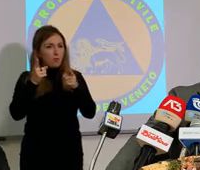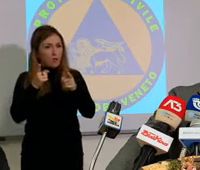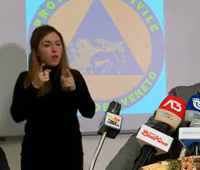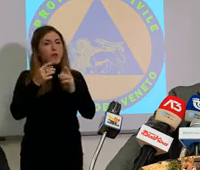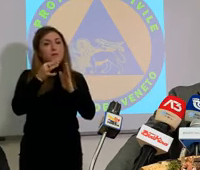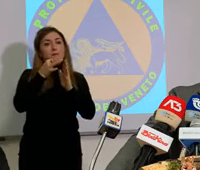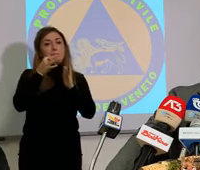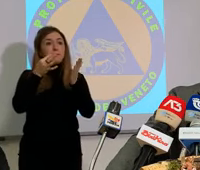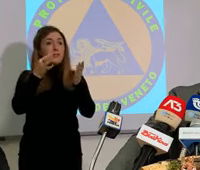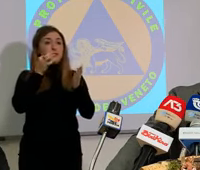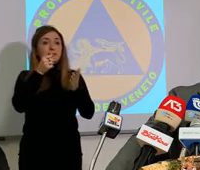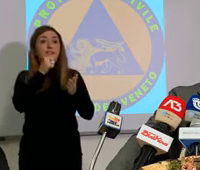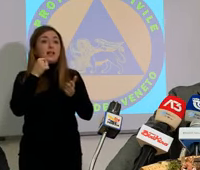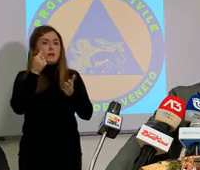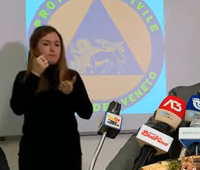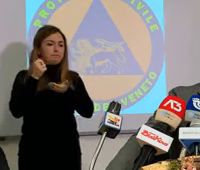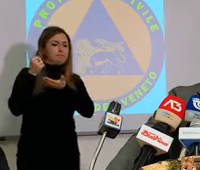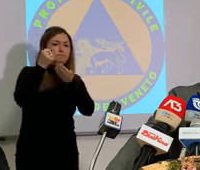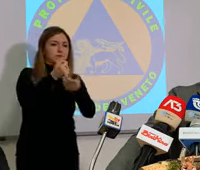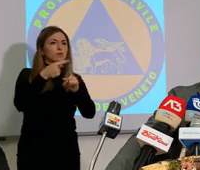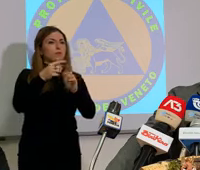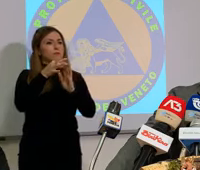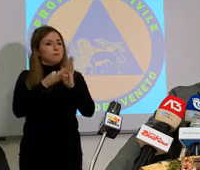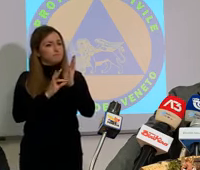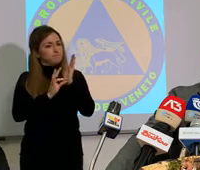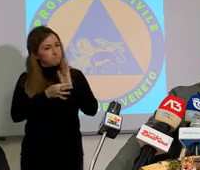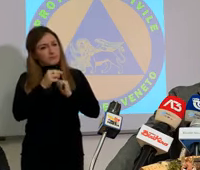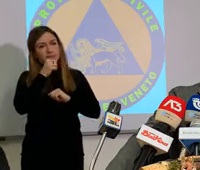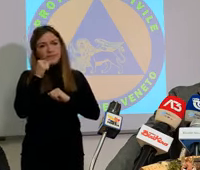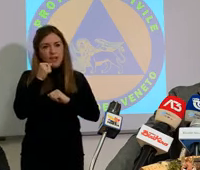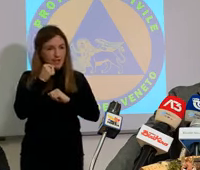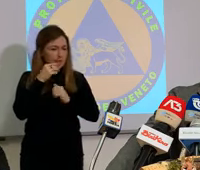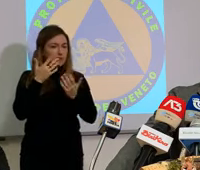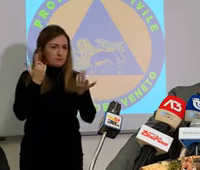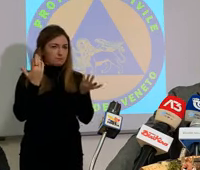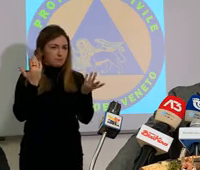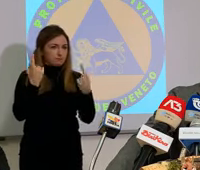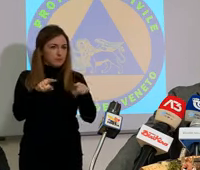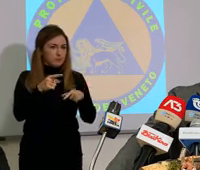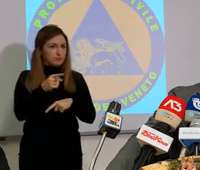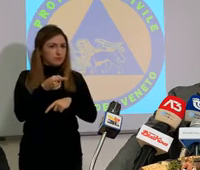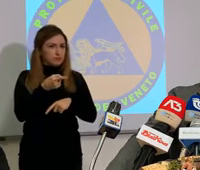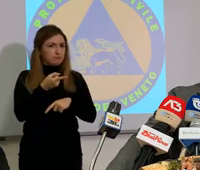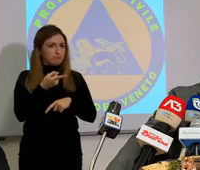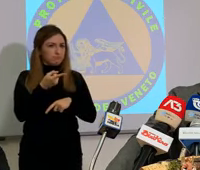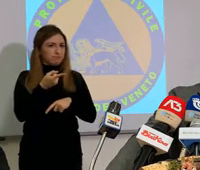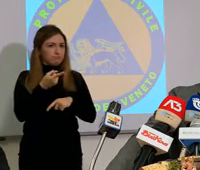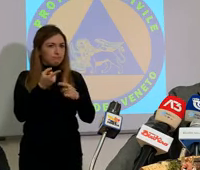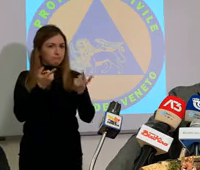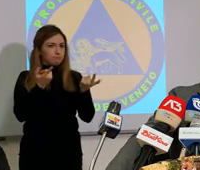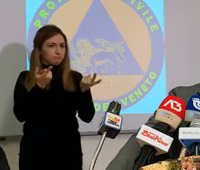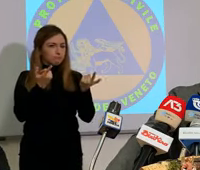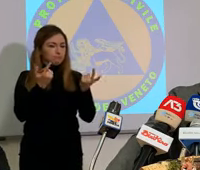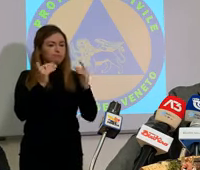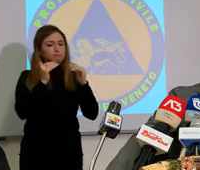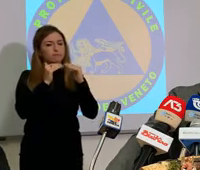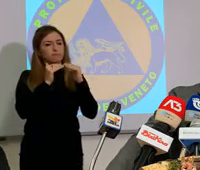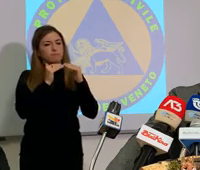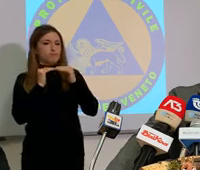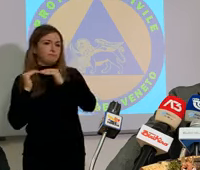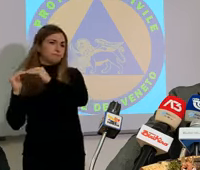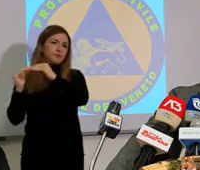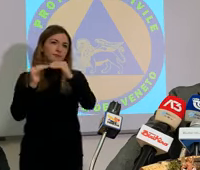misure siano da adottare insomma è abbastanza stato un minimo con un unico comune minimo comun denominatore